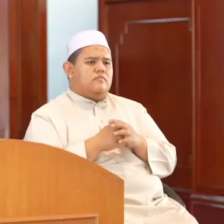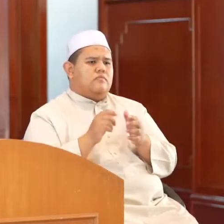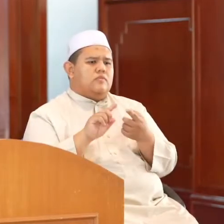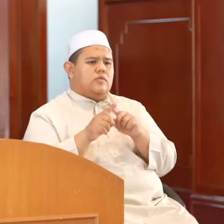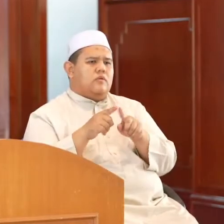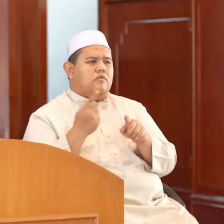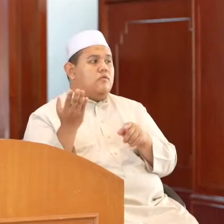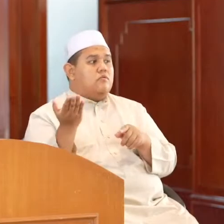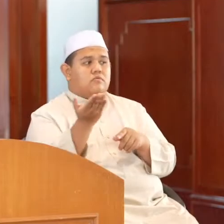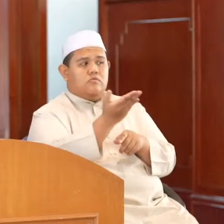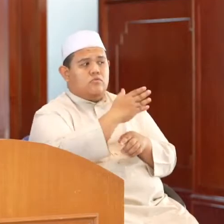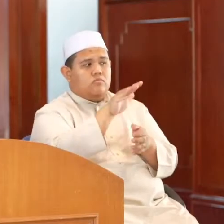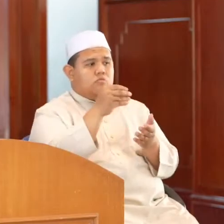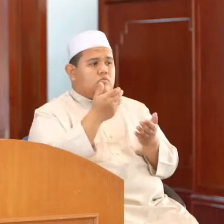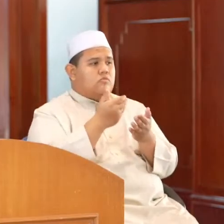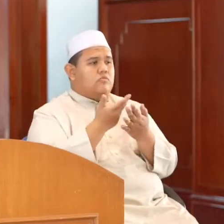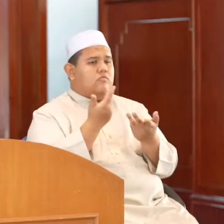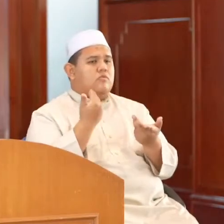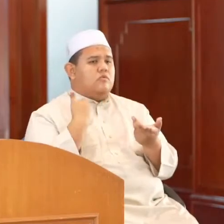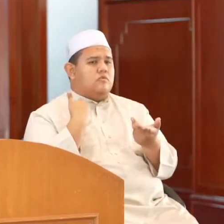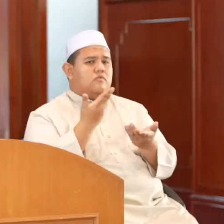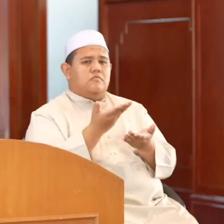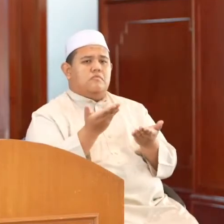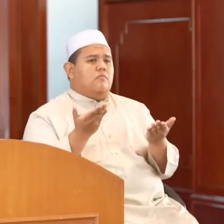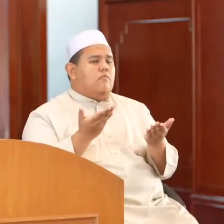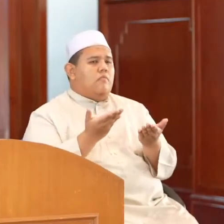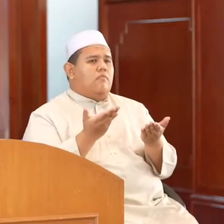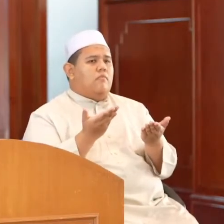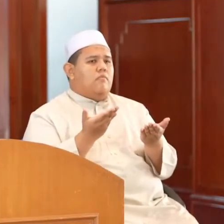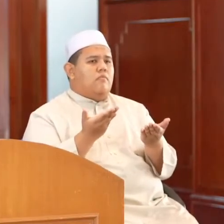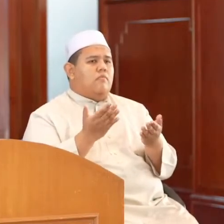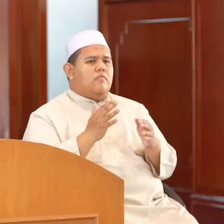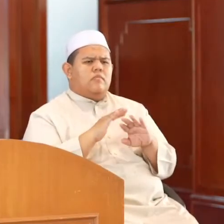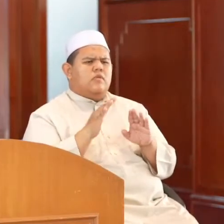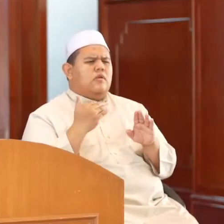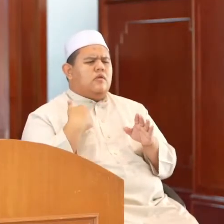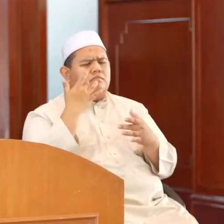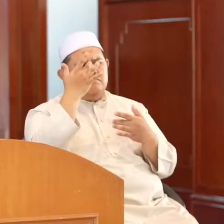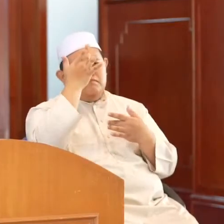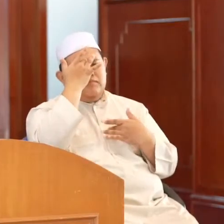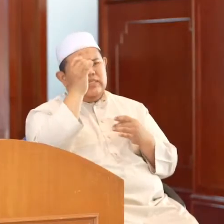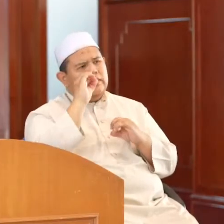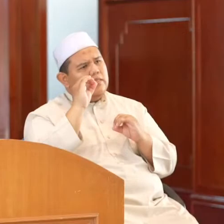Kawan-kawan kita ni, sahabat kita semua ni, yang tak dialisis,